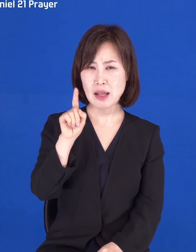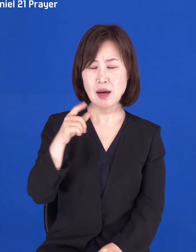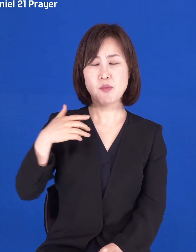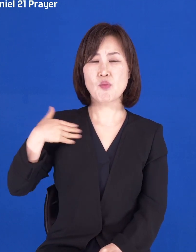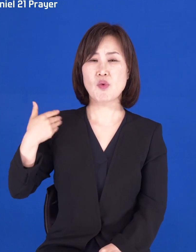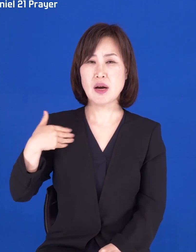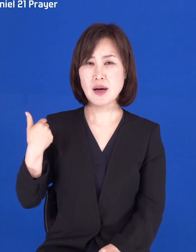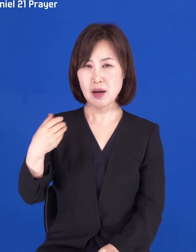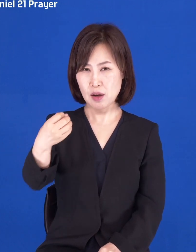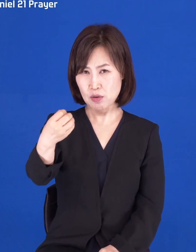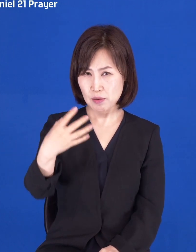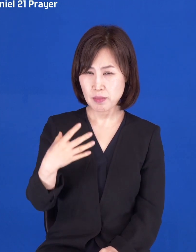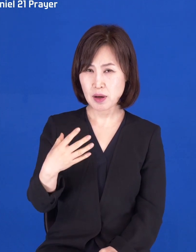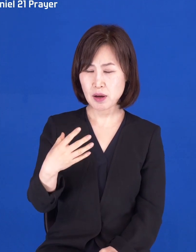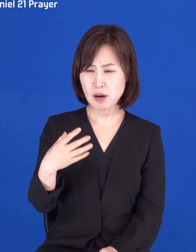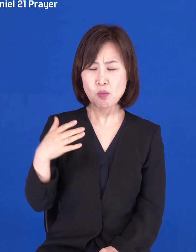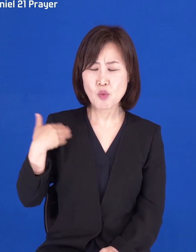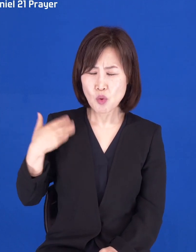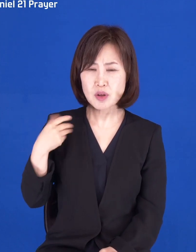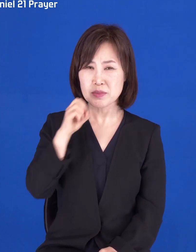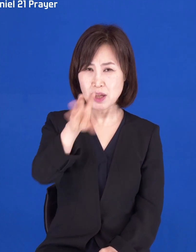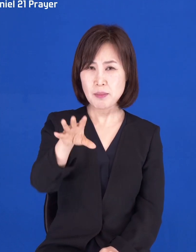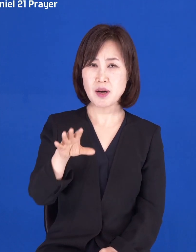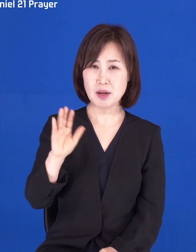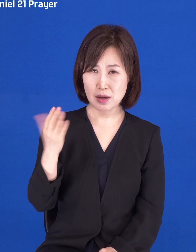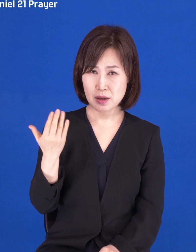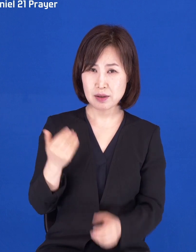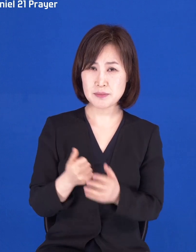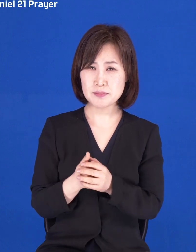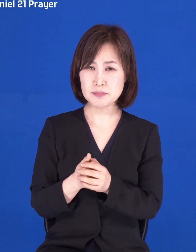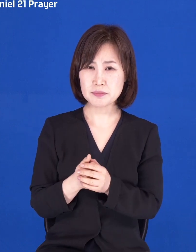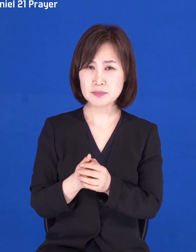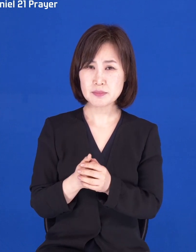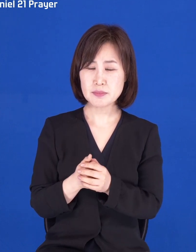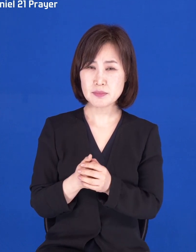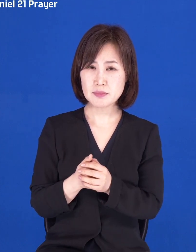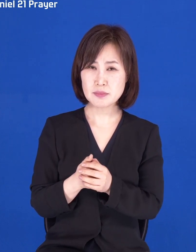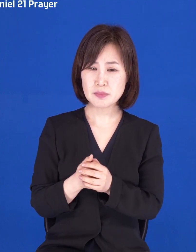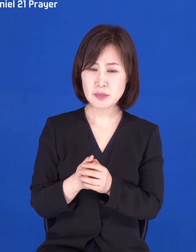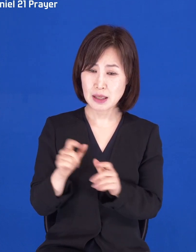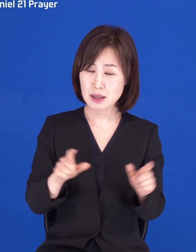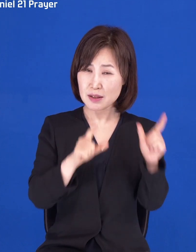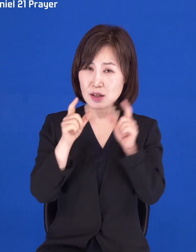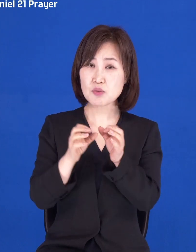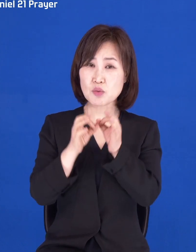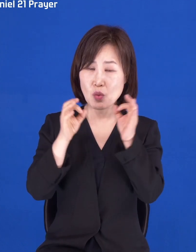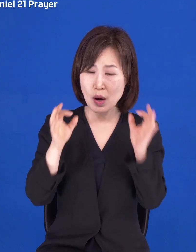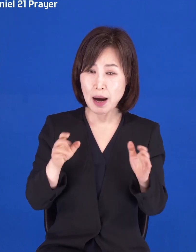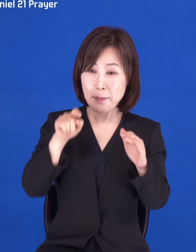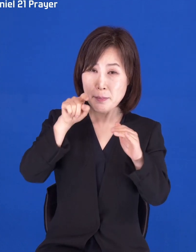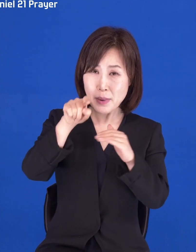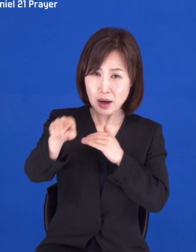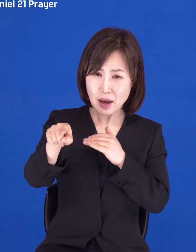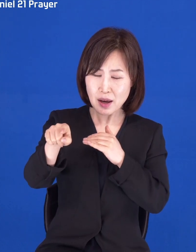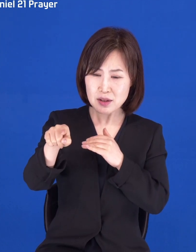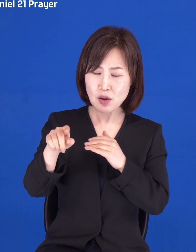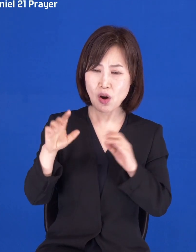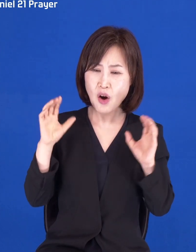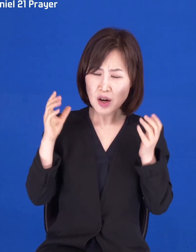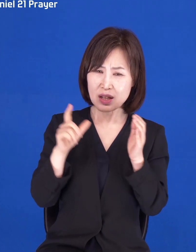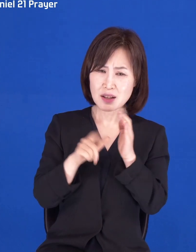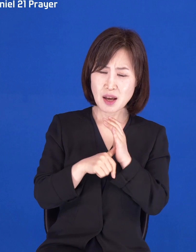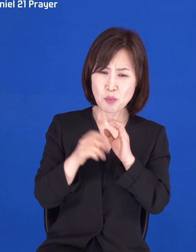모릅니다, 모르겠습니다 라고 하셨어요. 그래서 살아오면서 집 밖에 나가서 어려서 실수도 할